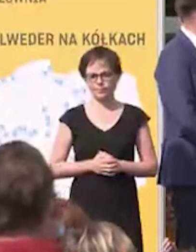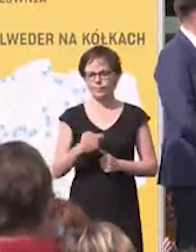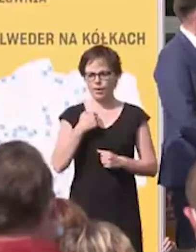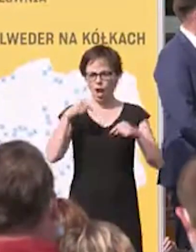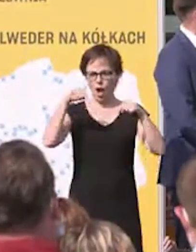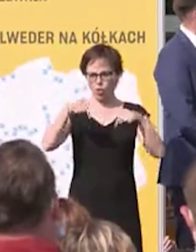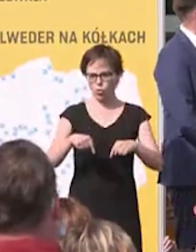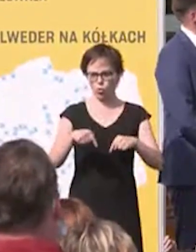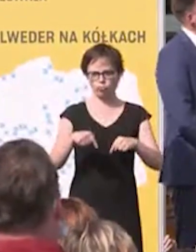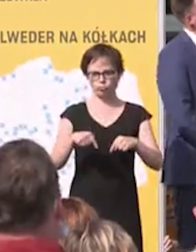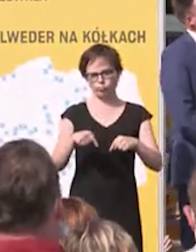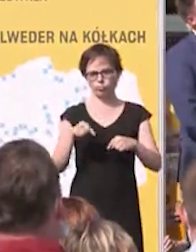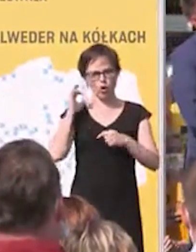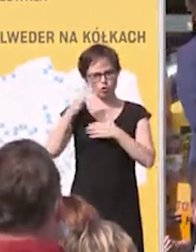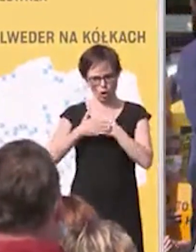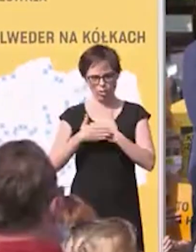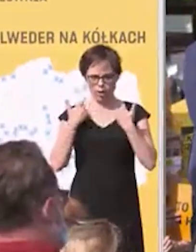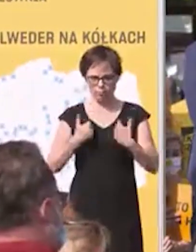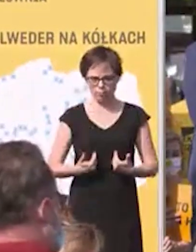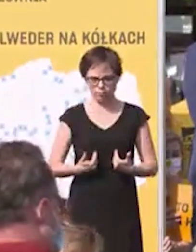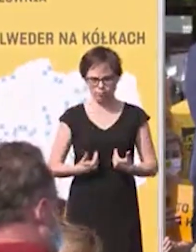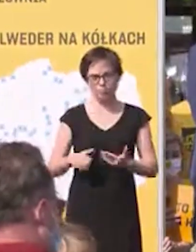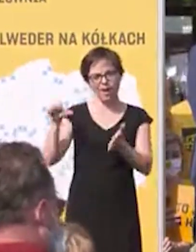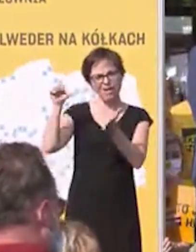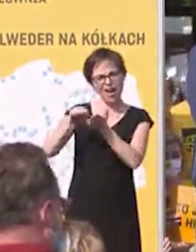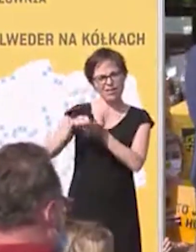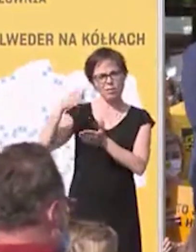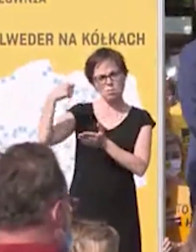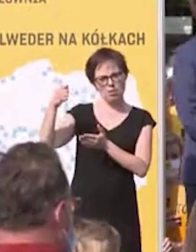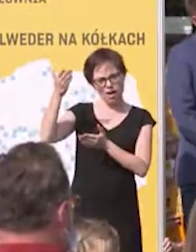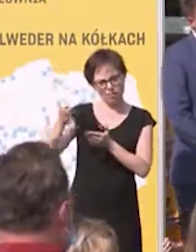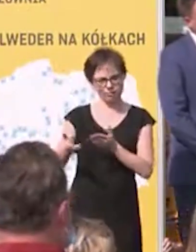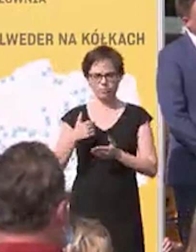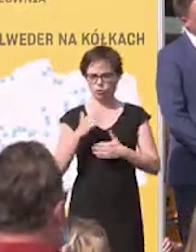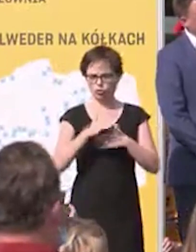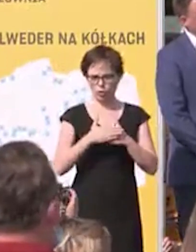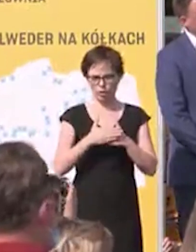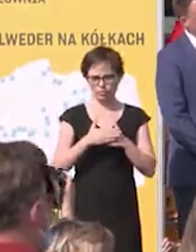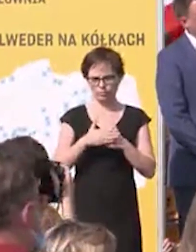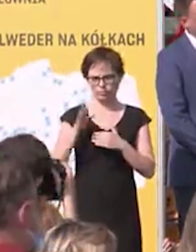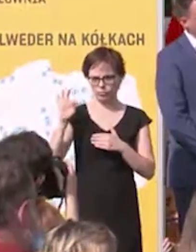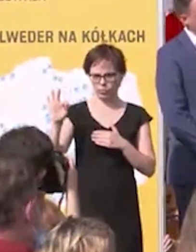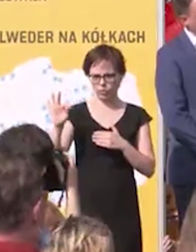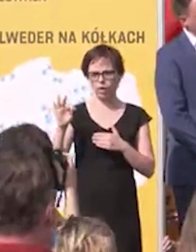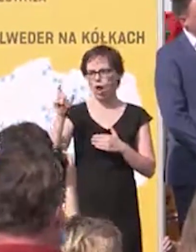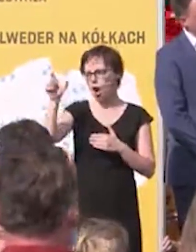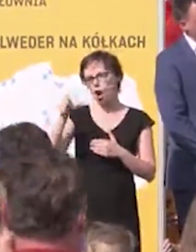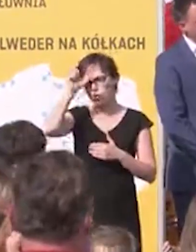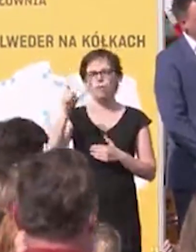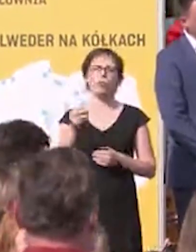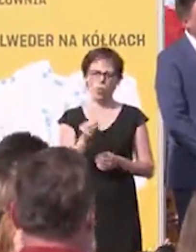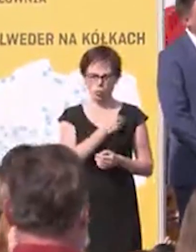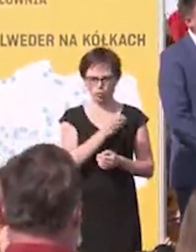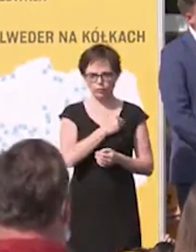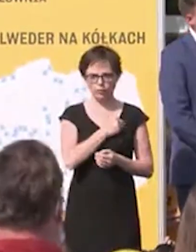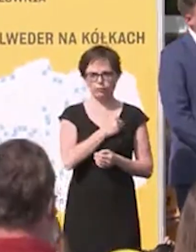Stoję tutaj dzisiaj przed wami jako żona. Żona kandydata na prezydenta. Żona człowieka, który jest uczciwy,